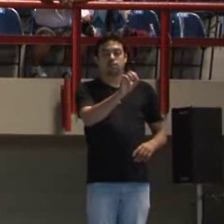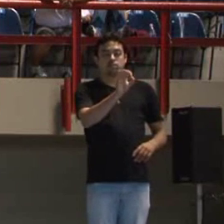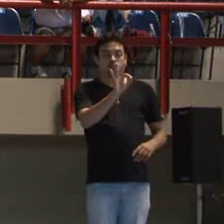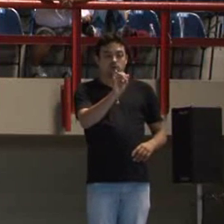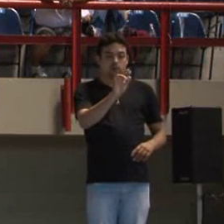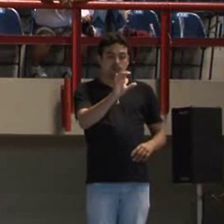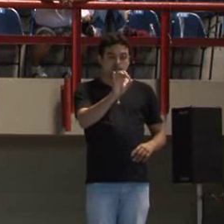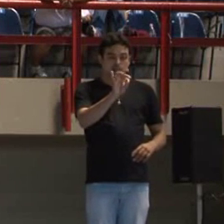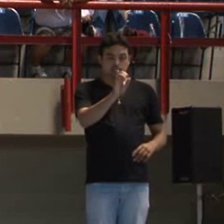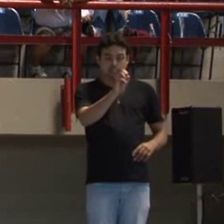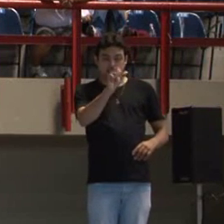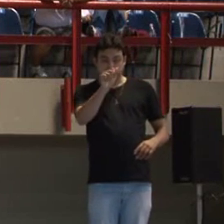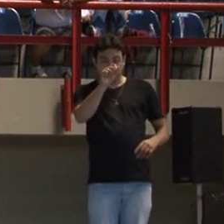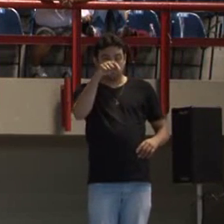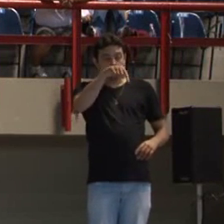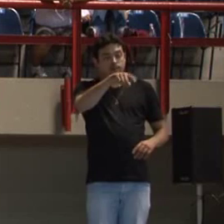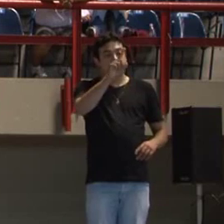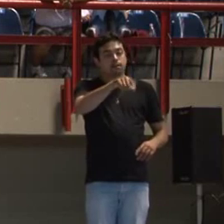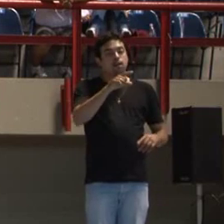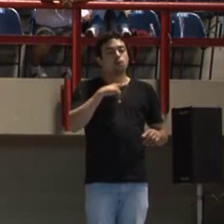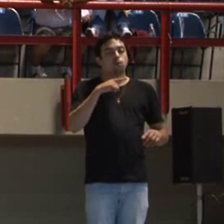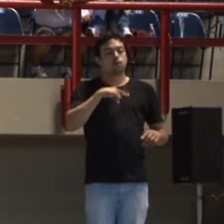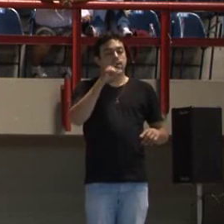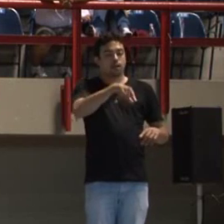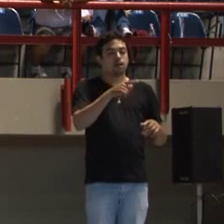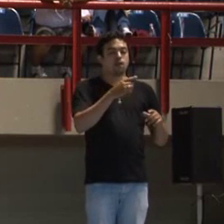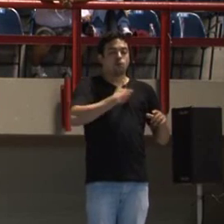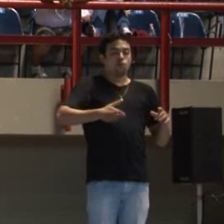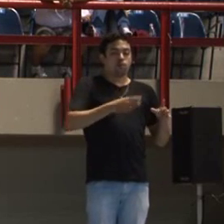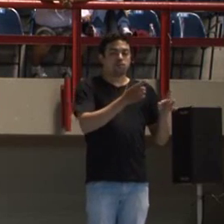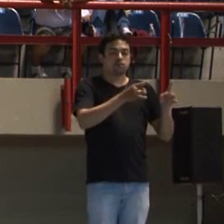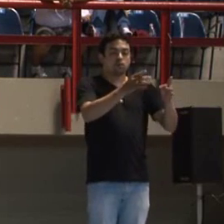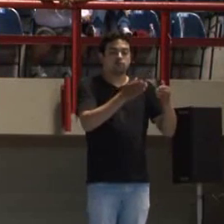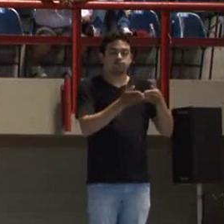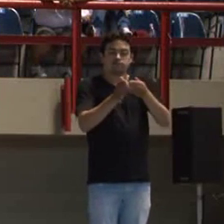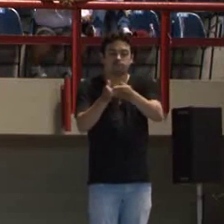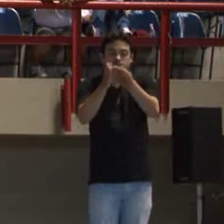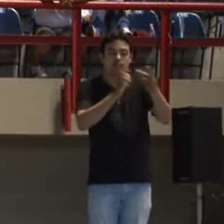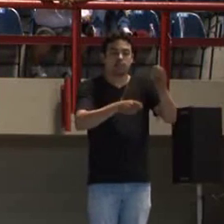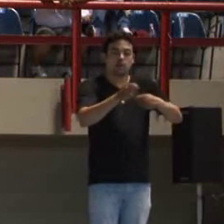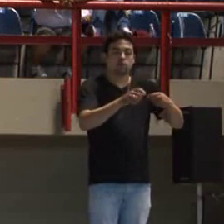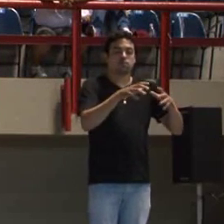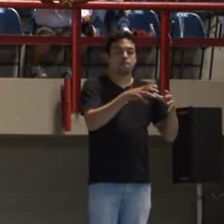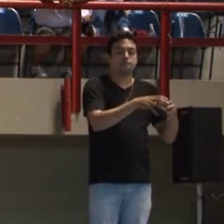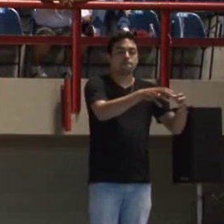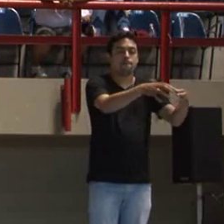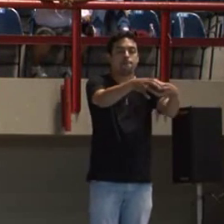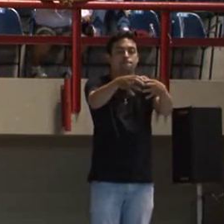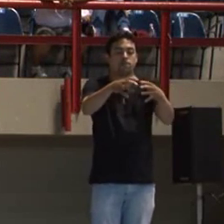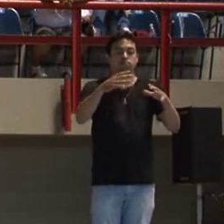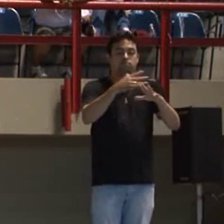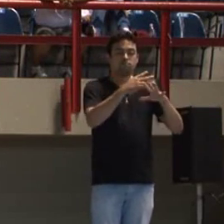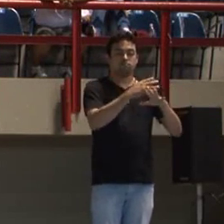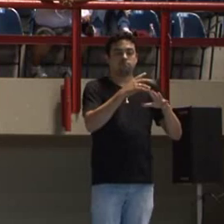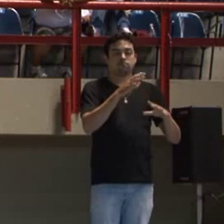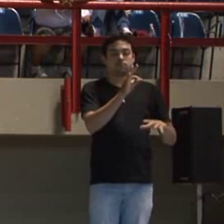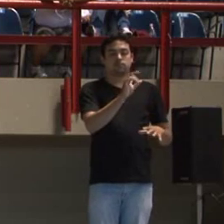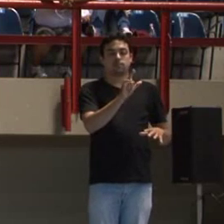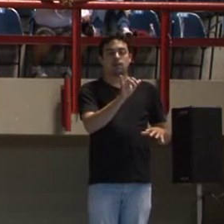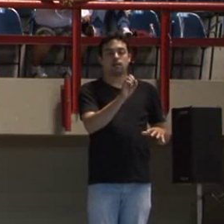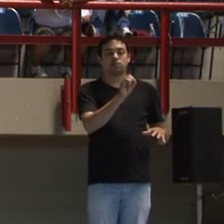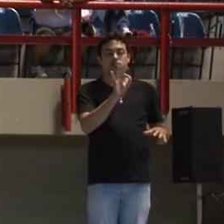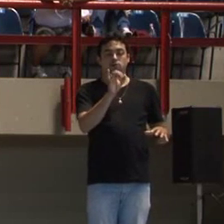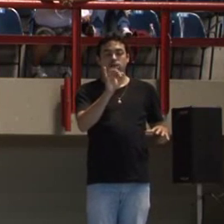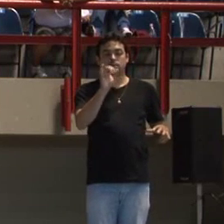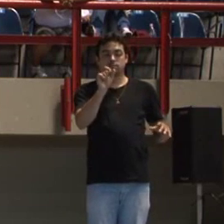Talassocracia, que é o governo dos comerciantes marítimos, ó. Por que é talassocracia? O